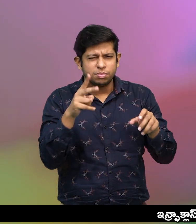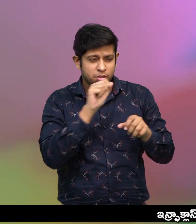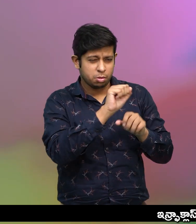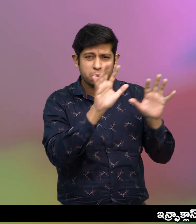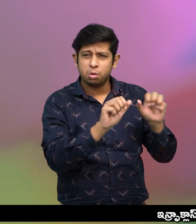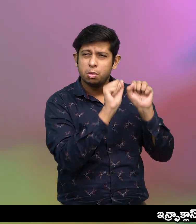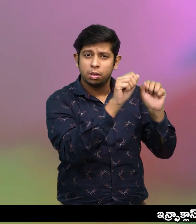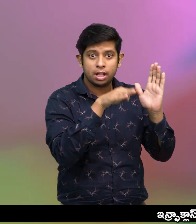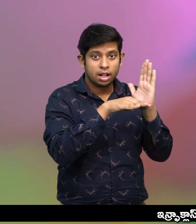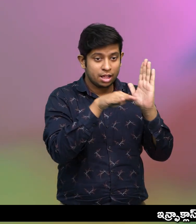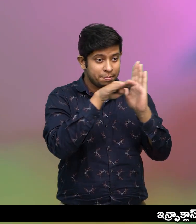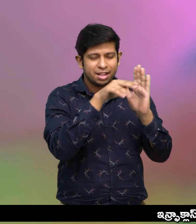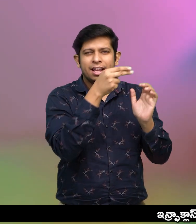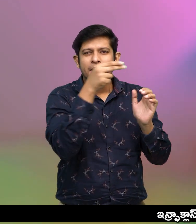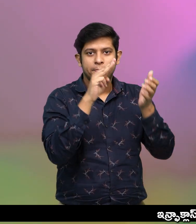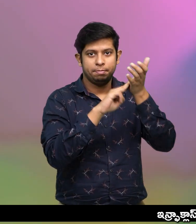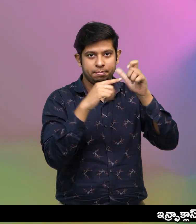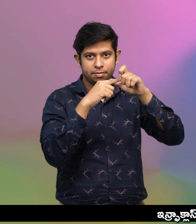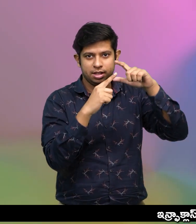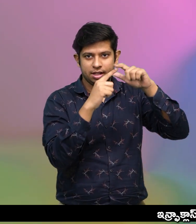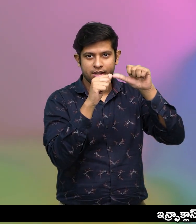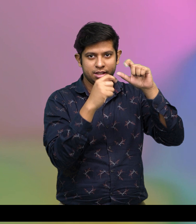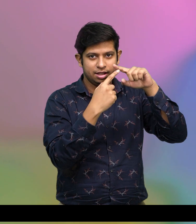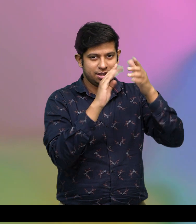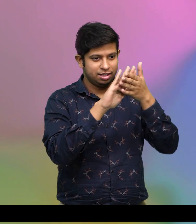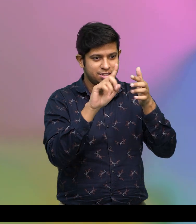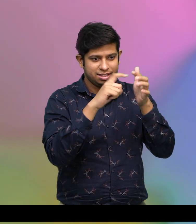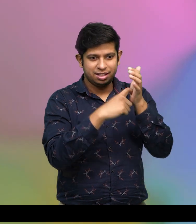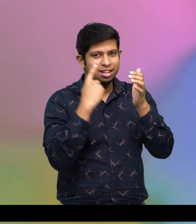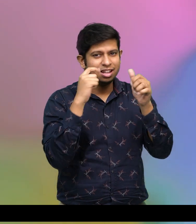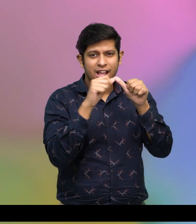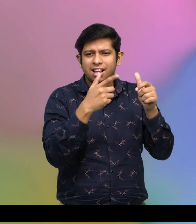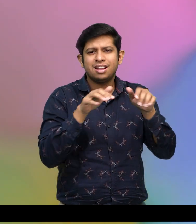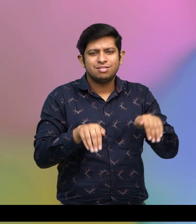ఇన్ఫ్రాక్లాస్ మెటాథెరియాకు చెందిన క్షీరదం. దీనిని కొన్నిసార్లు